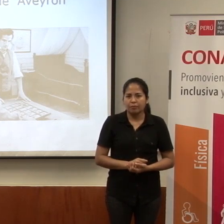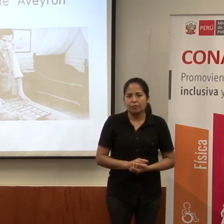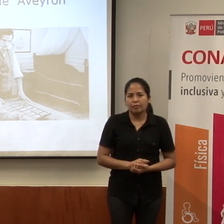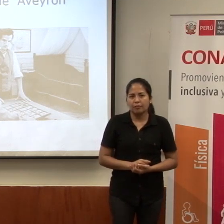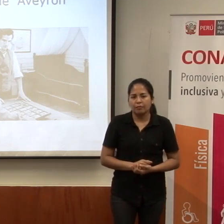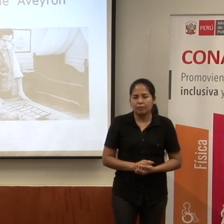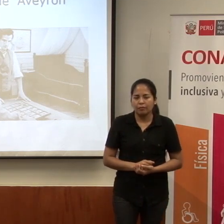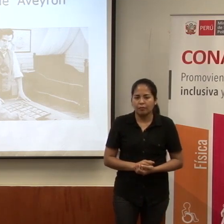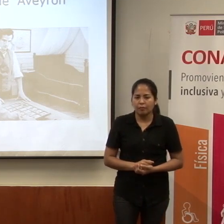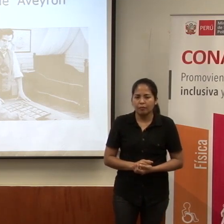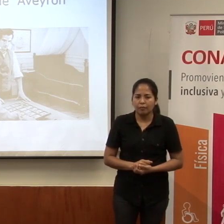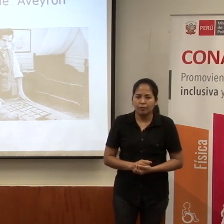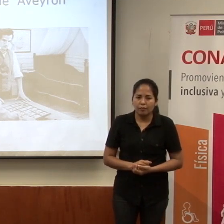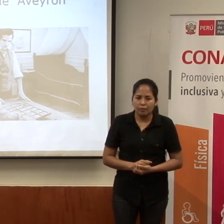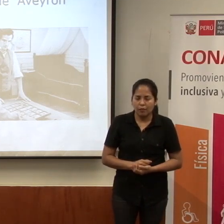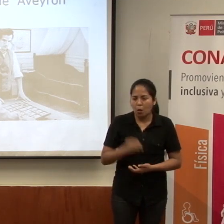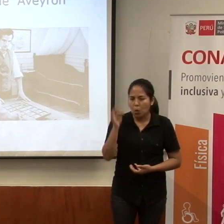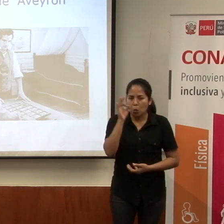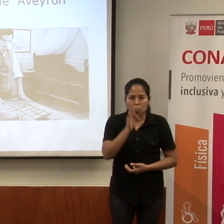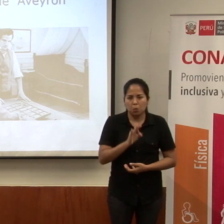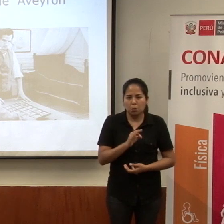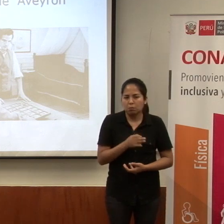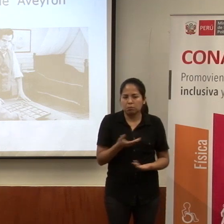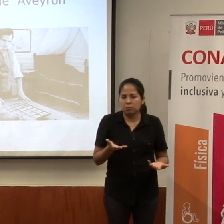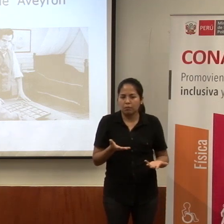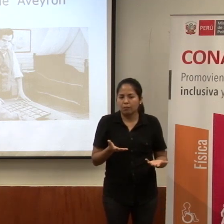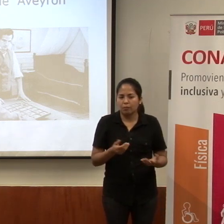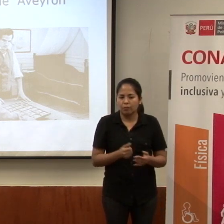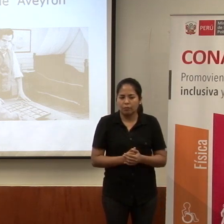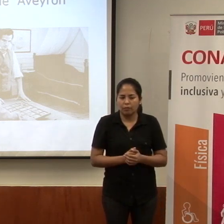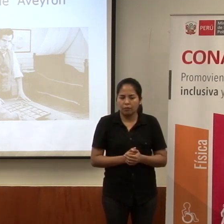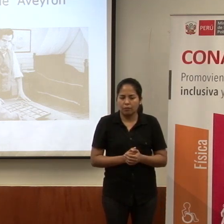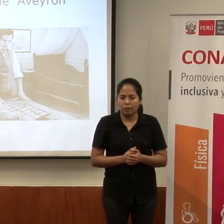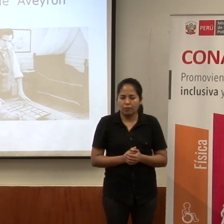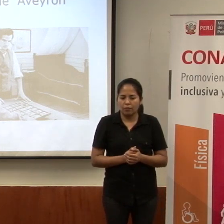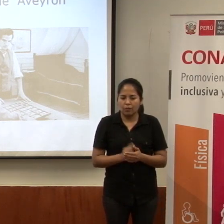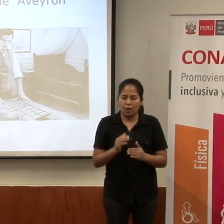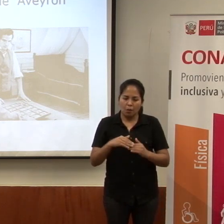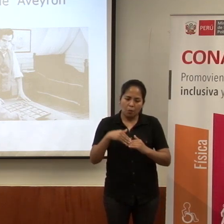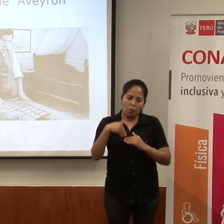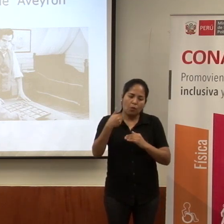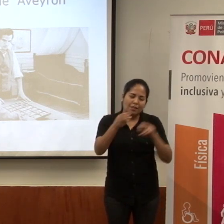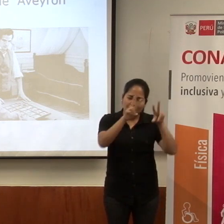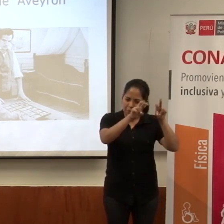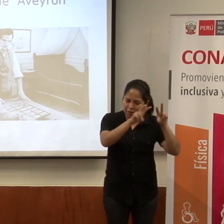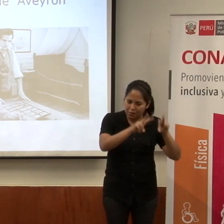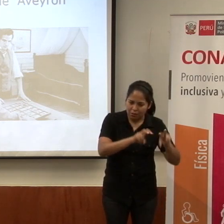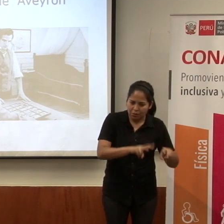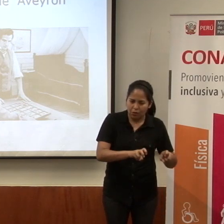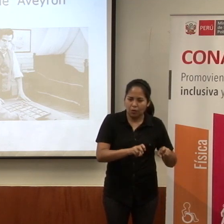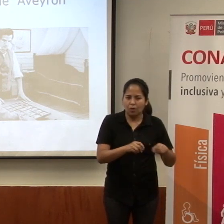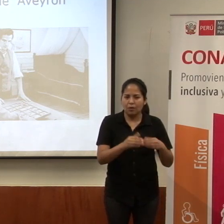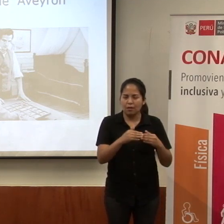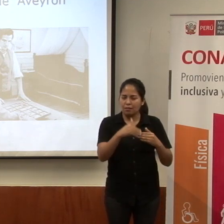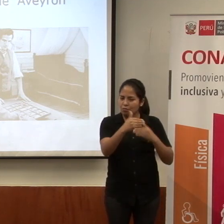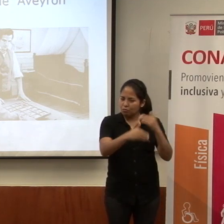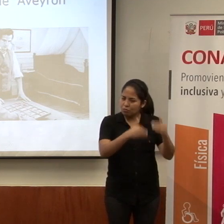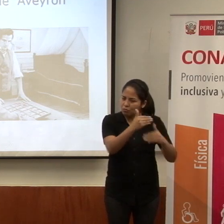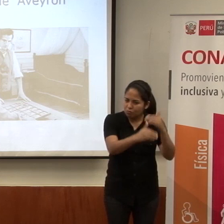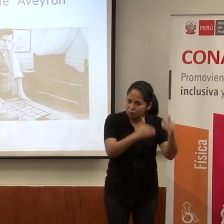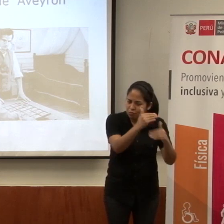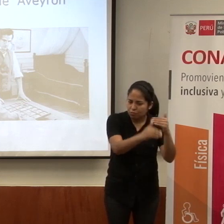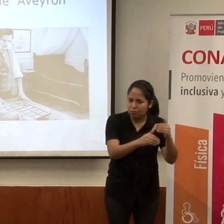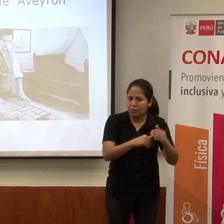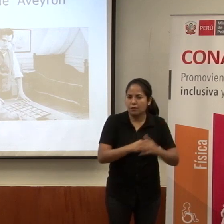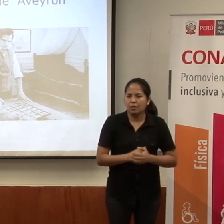Y nunca se supo hasta que viene la explosión de la neurobiología con Ramón y Cajal hacia los años